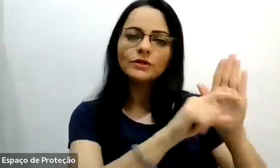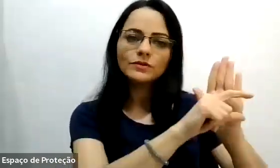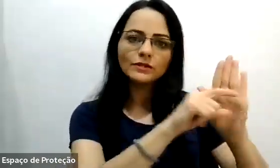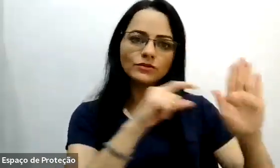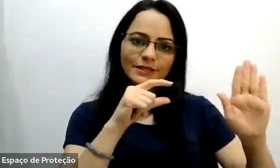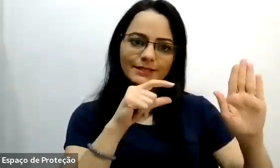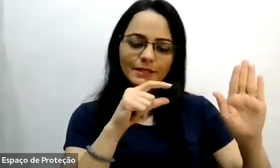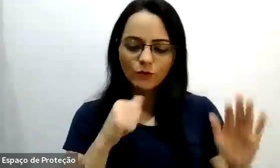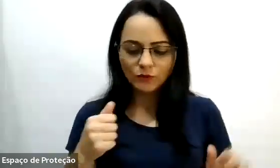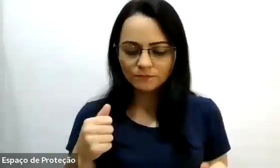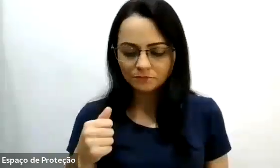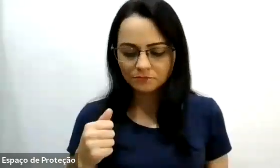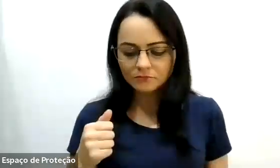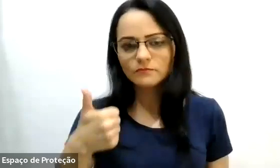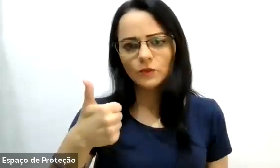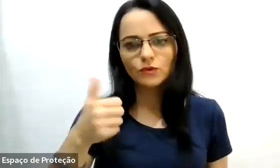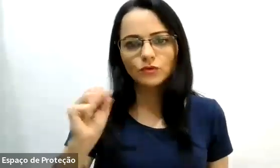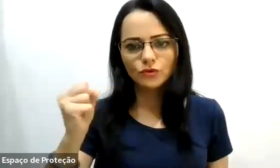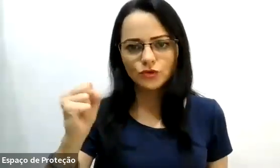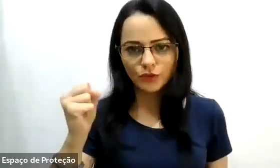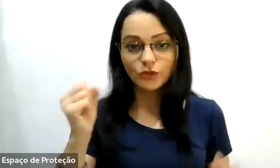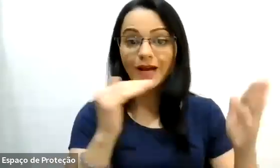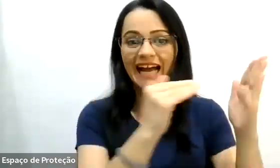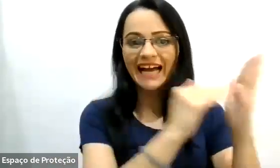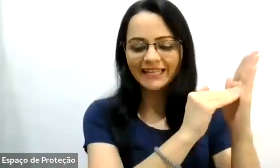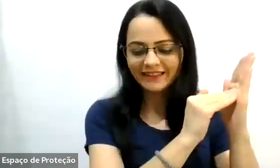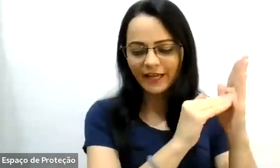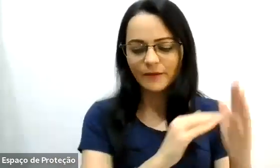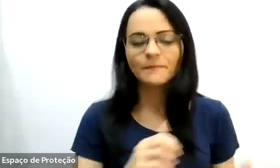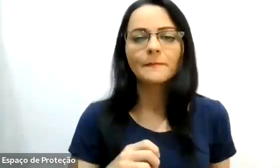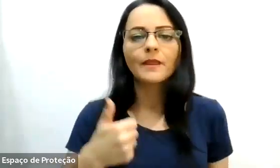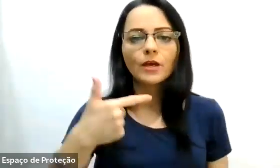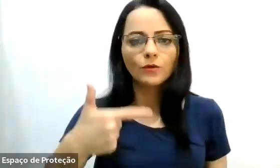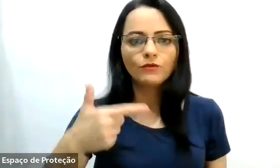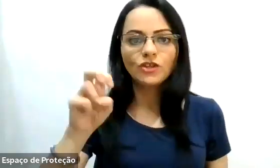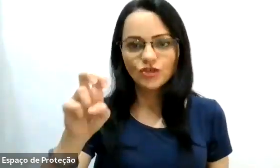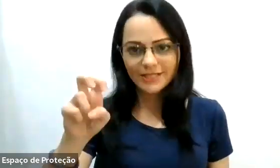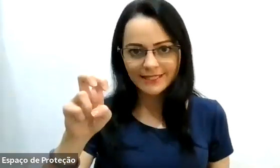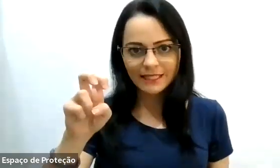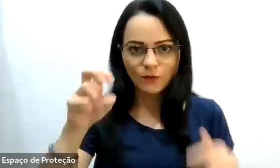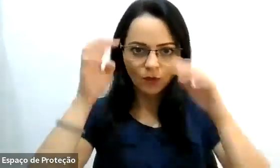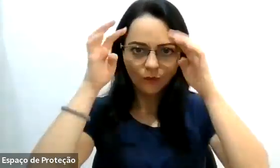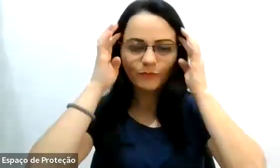o sinal de versículo do 18 até o 25,